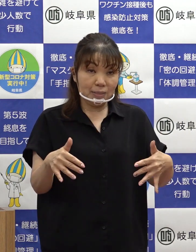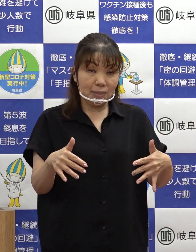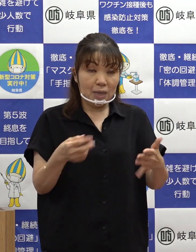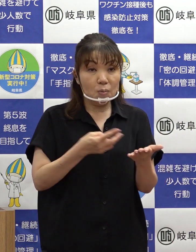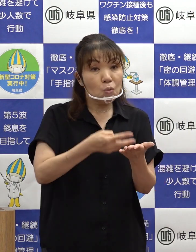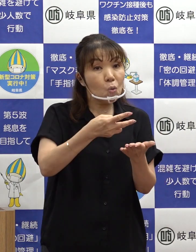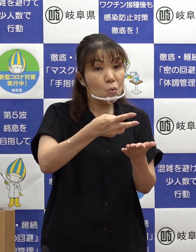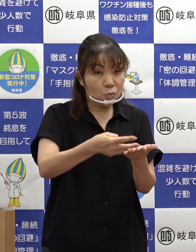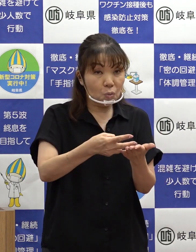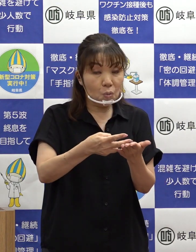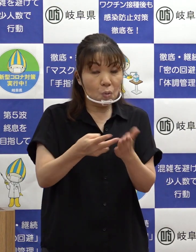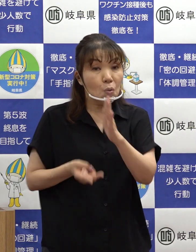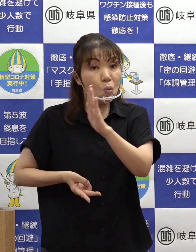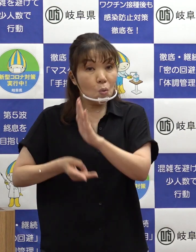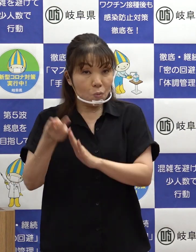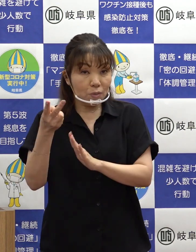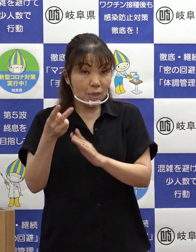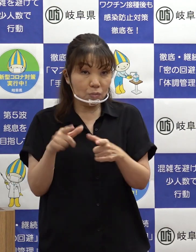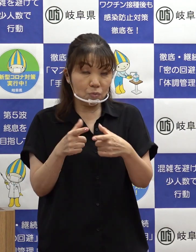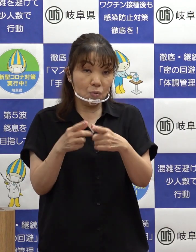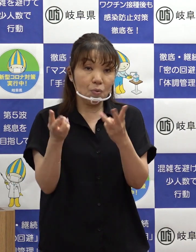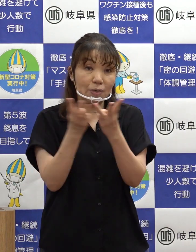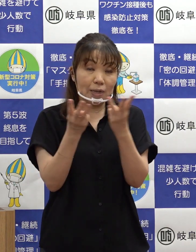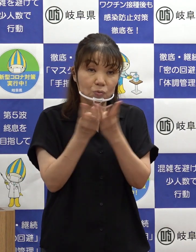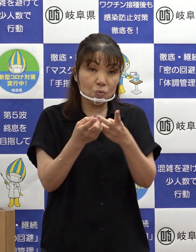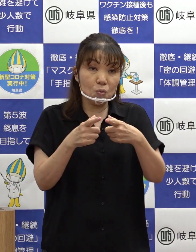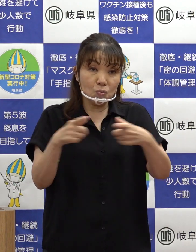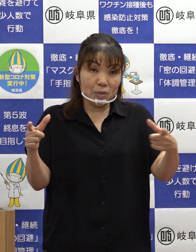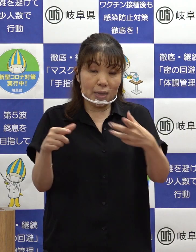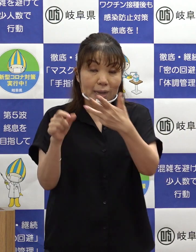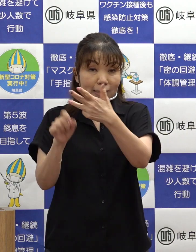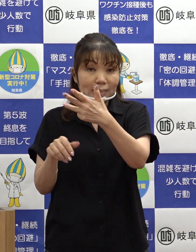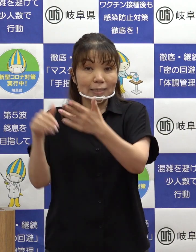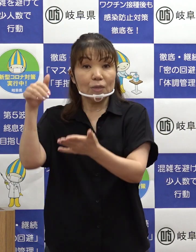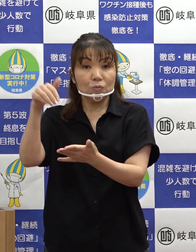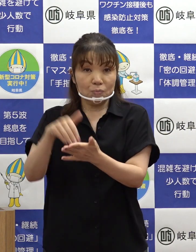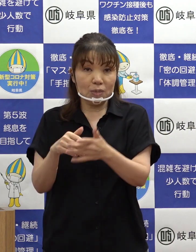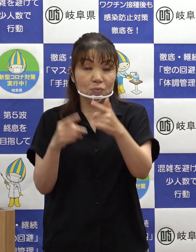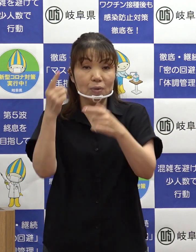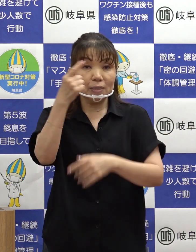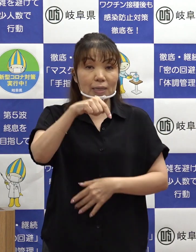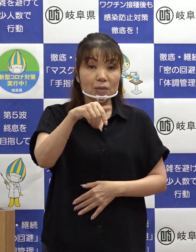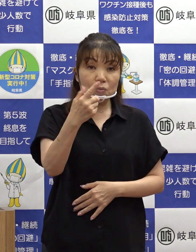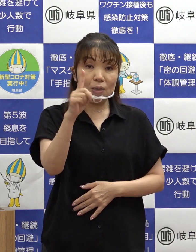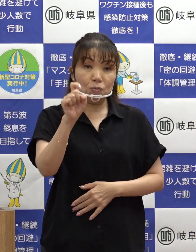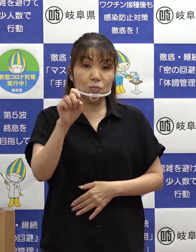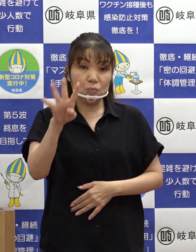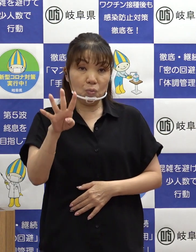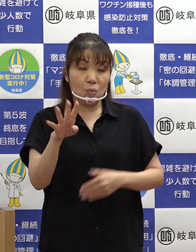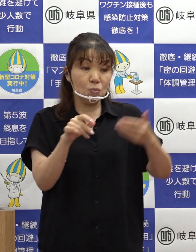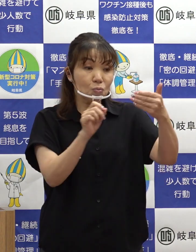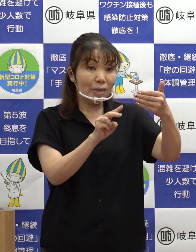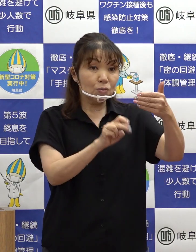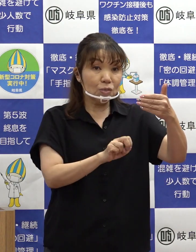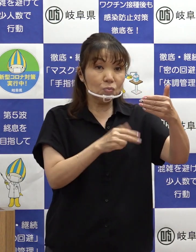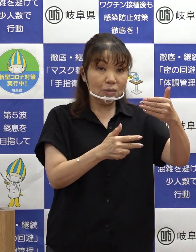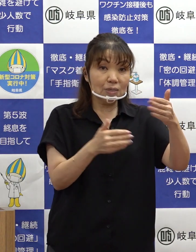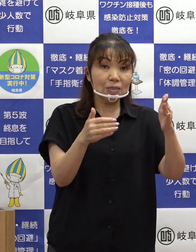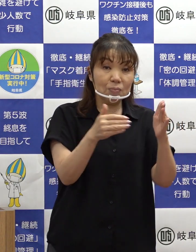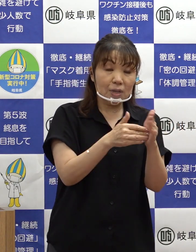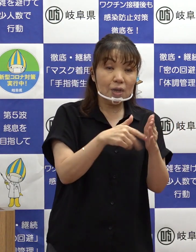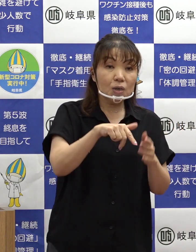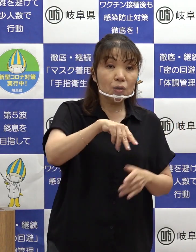充強化、ここにありますように、8月末が1914、9月27日までで